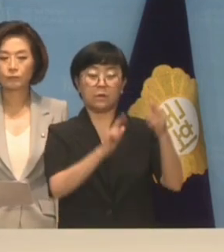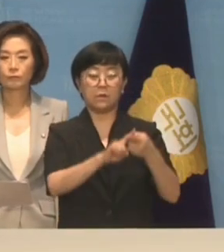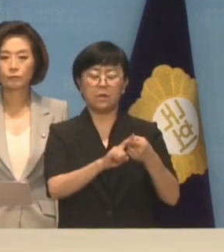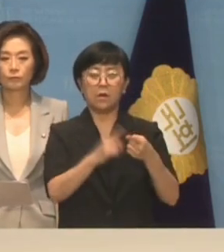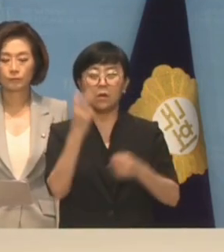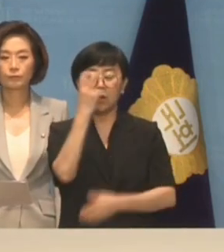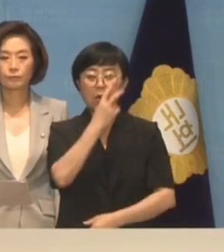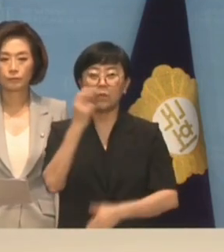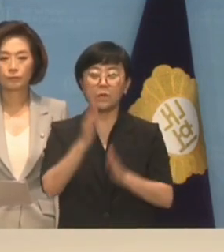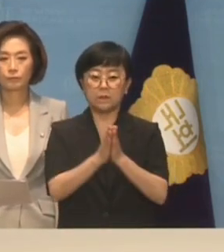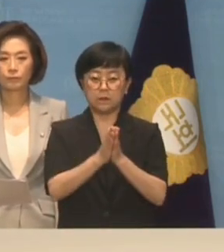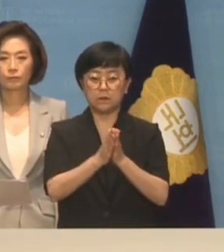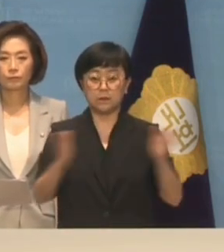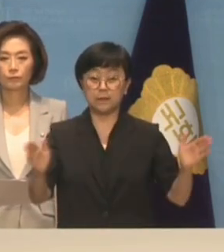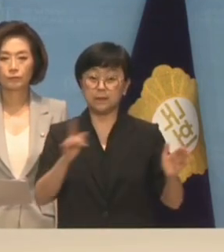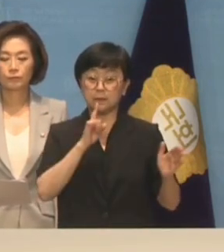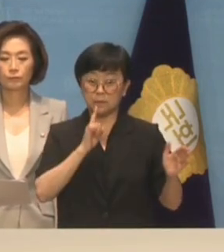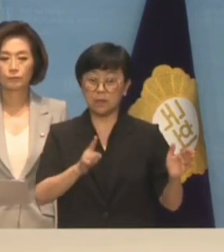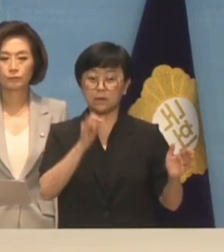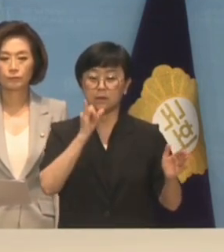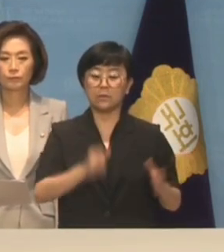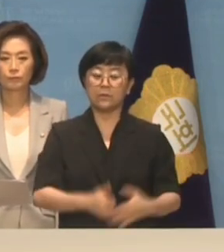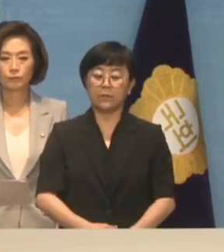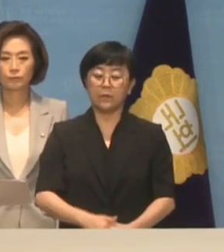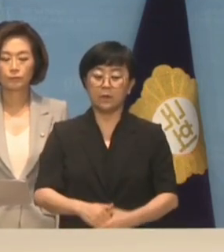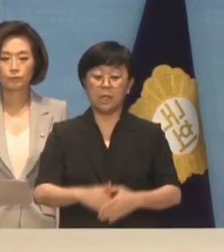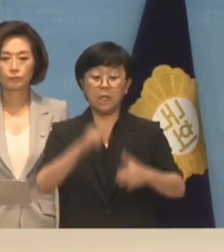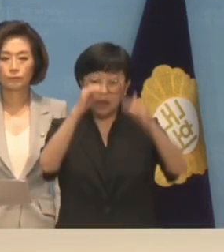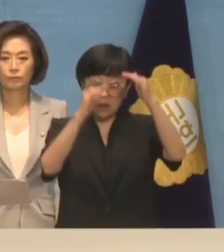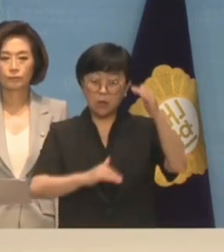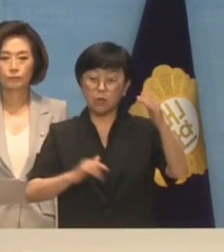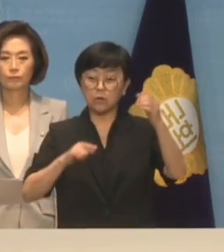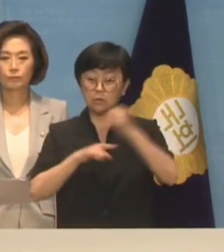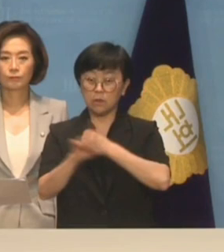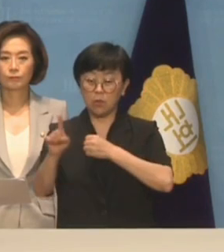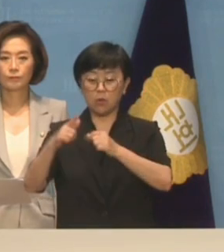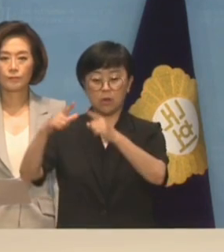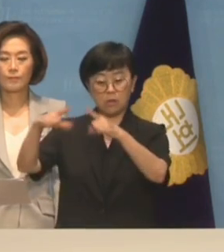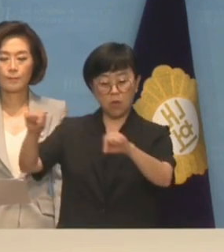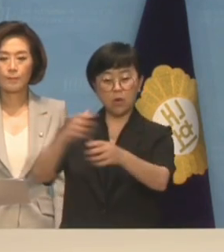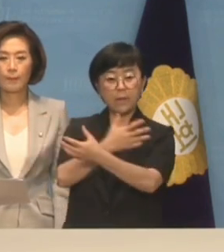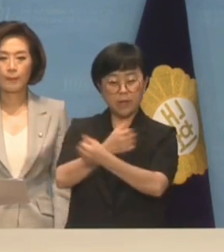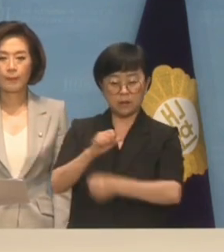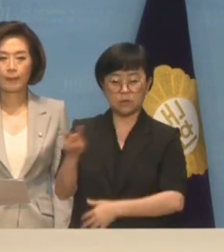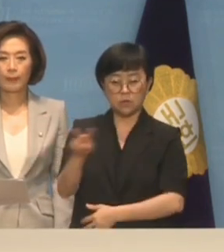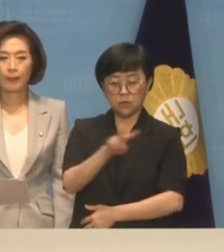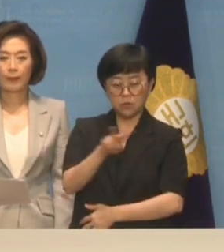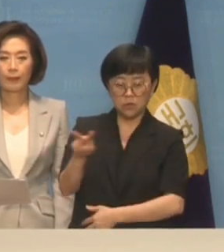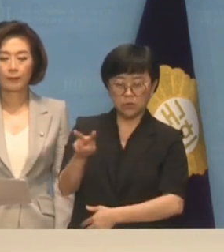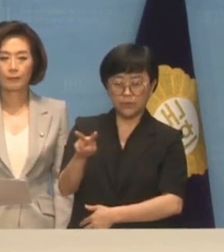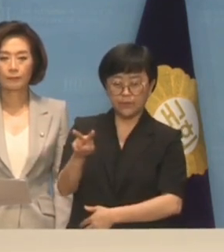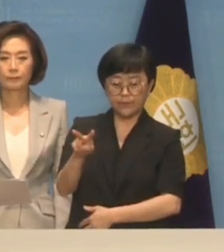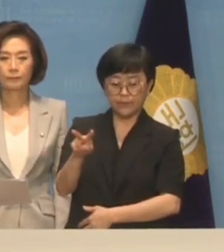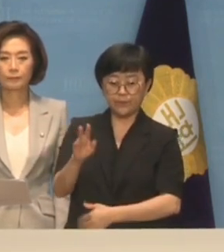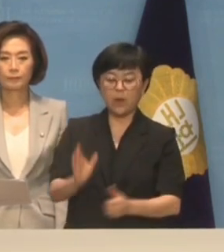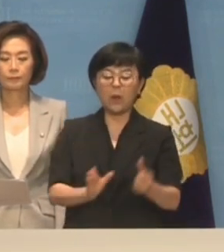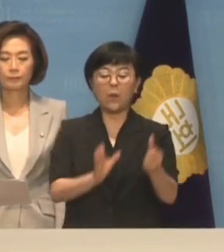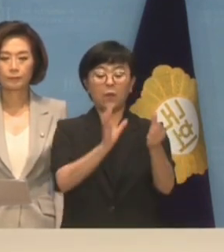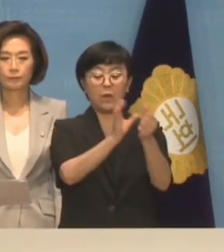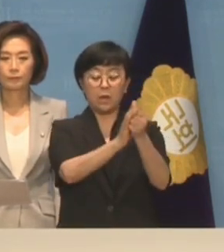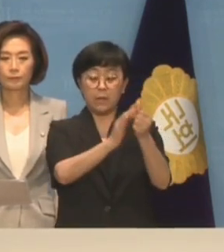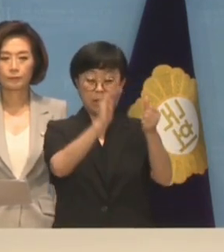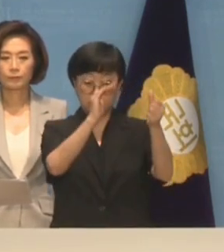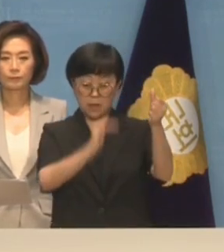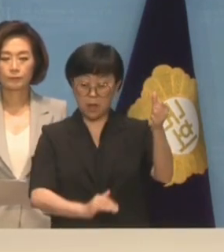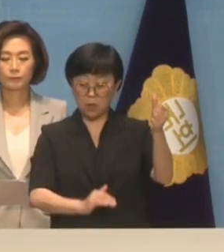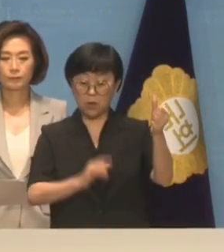이 검토가 실시되는 것이다 이렇게 쓰고 있는데 이 얘기는 뭐냐면 일본과 협약을 해서 일본이 위임한 사항에